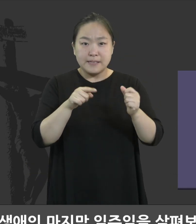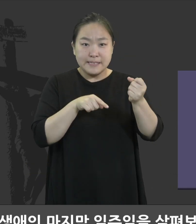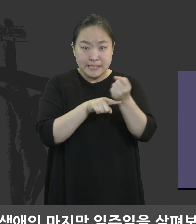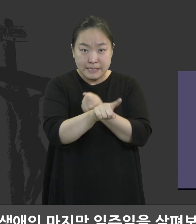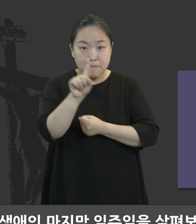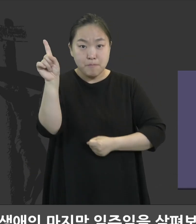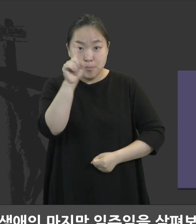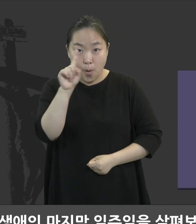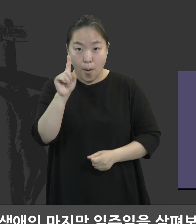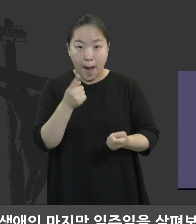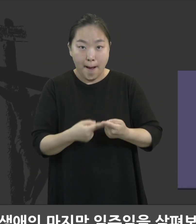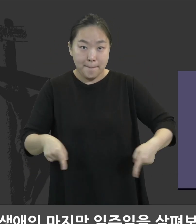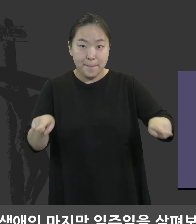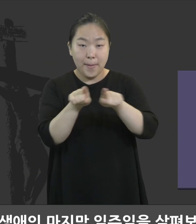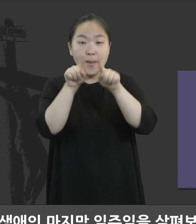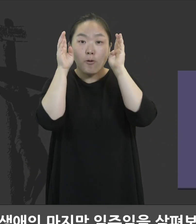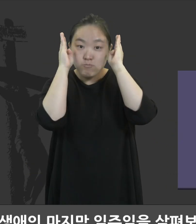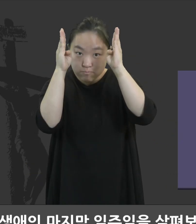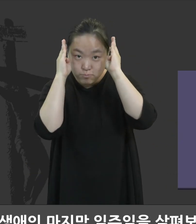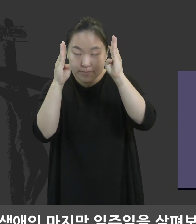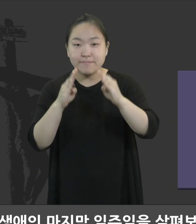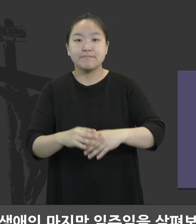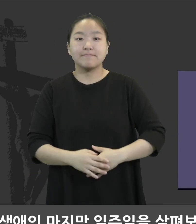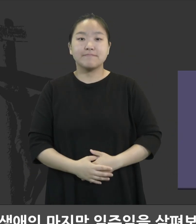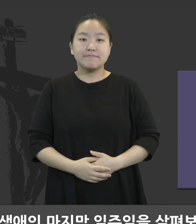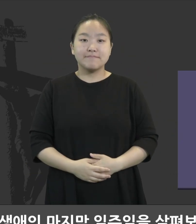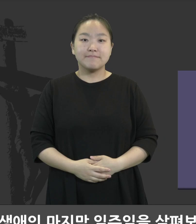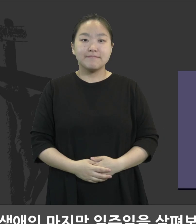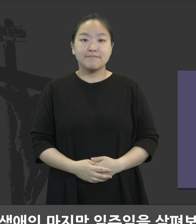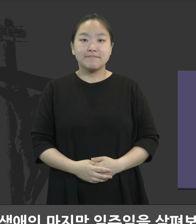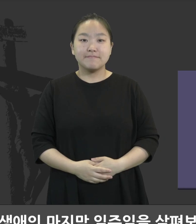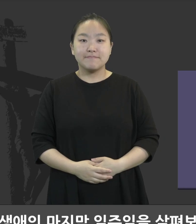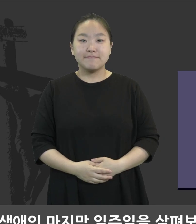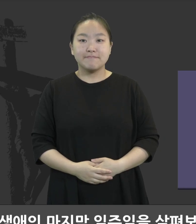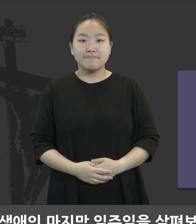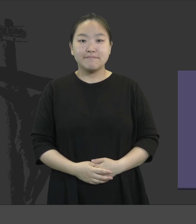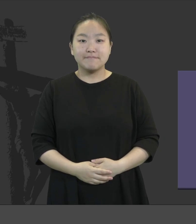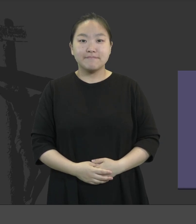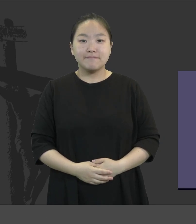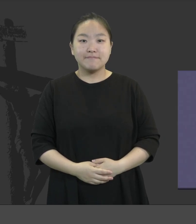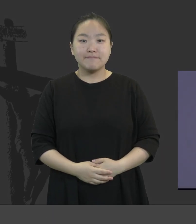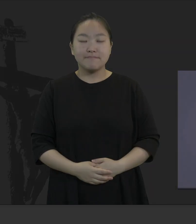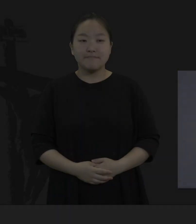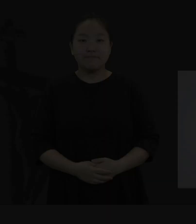부활이 의미하는 바가 무엇인지 함께 알아보도록 하겠습니다.